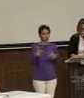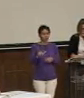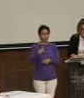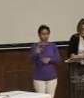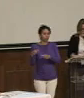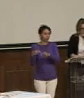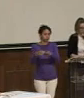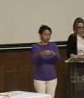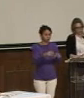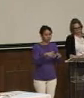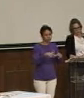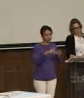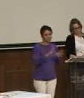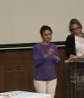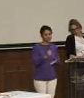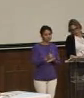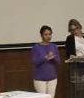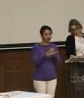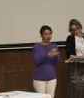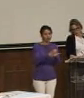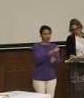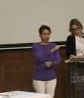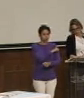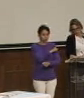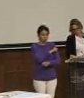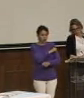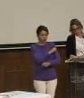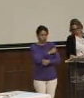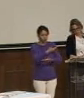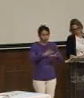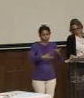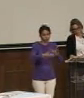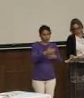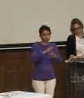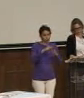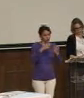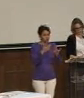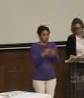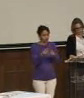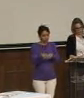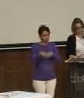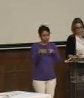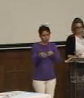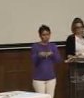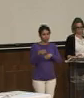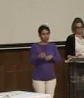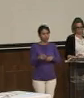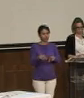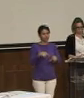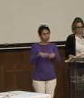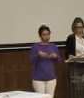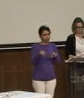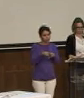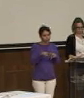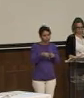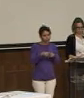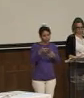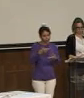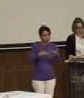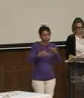com orientação de alunos da cooperativa escola, da Escola Agrotécnica Federal do Sertão, trabalhei com